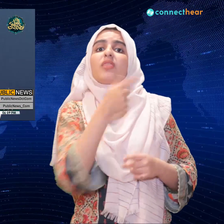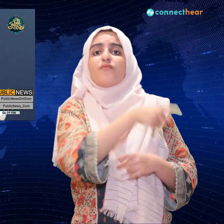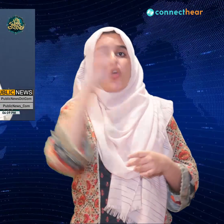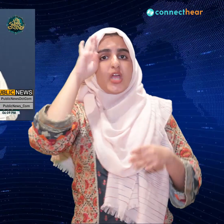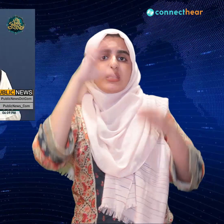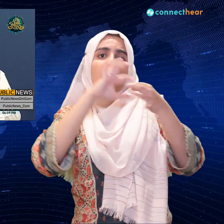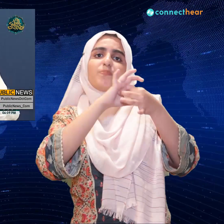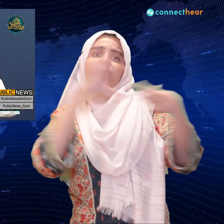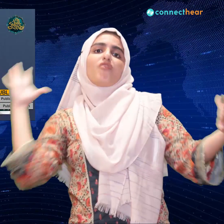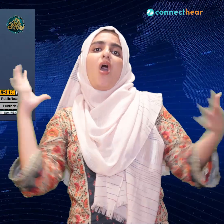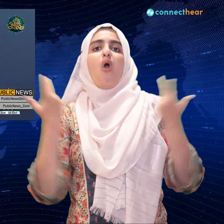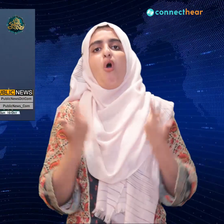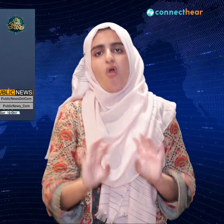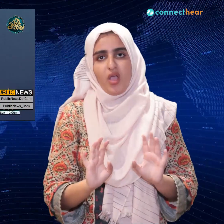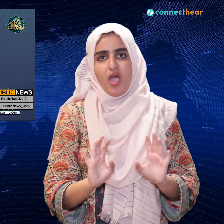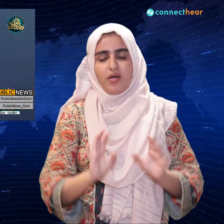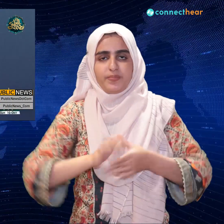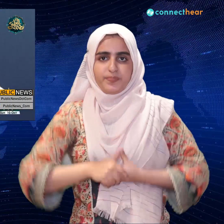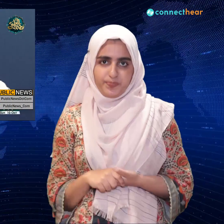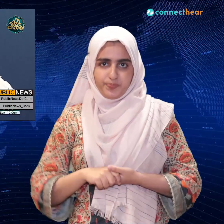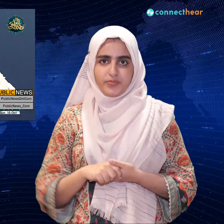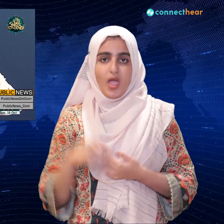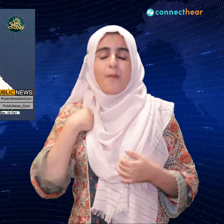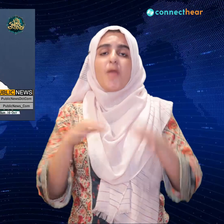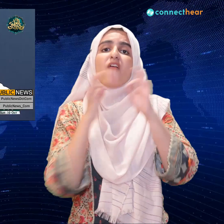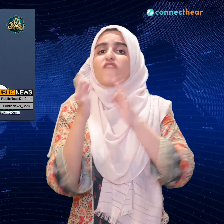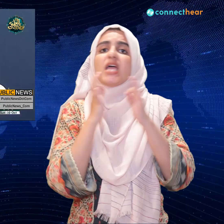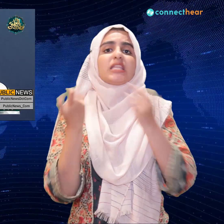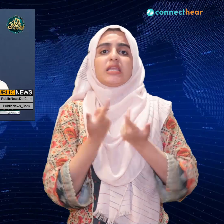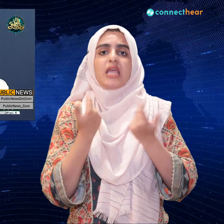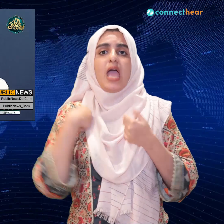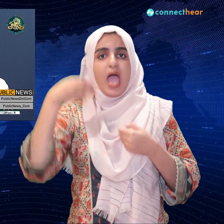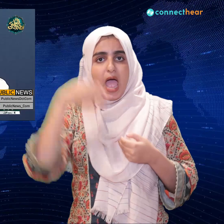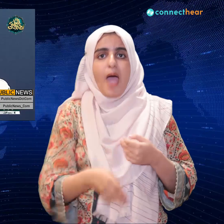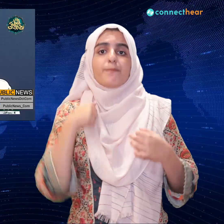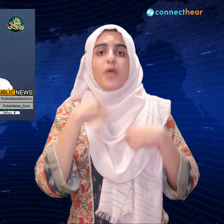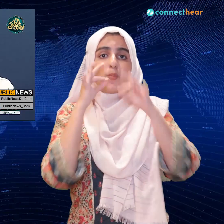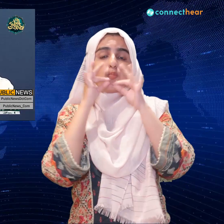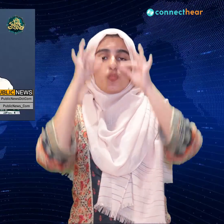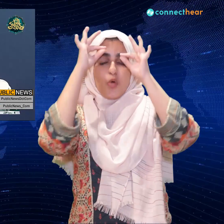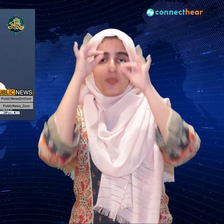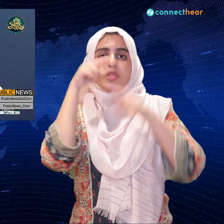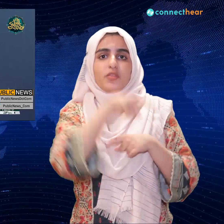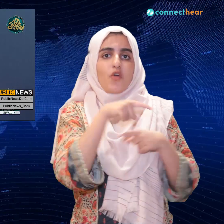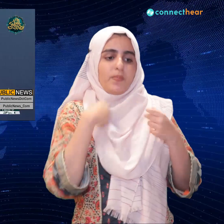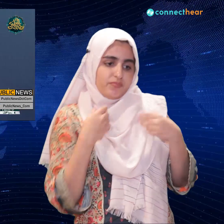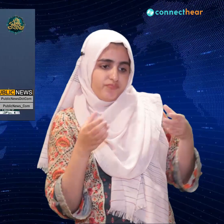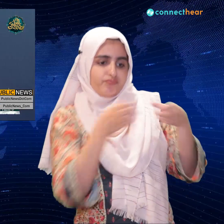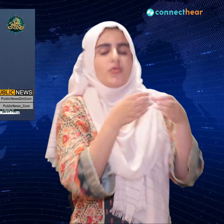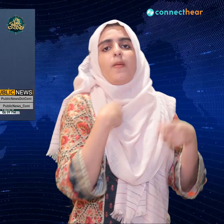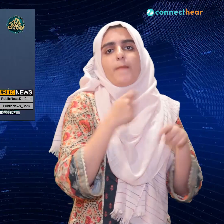کیا کہ ہم اب ایک رحمت العالمین اتھارٹی بنانے لگا ہوں میں.